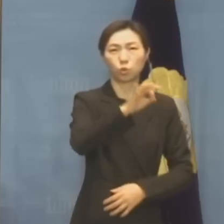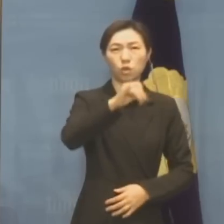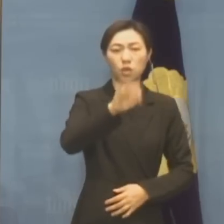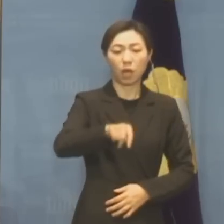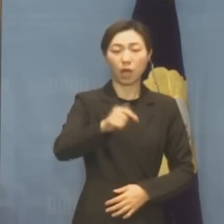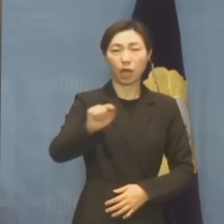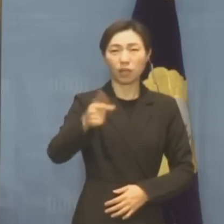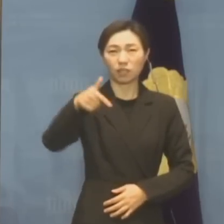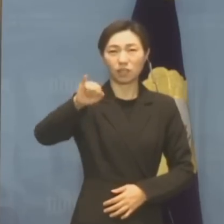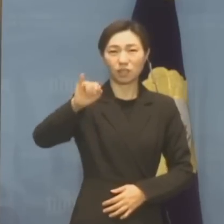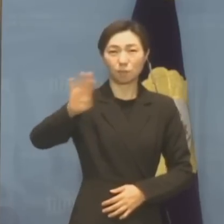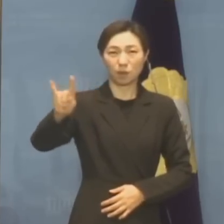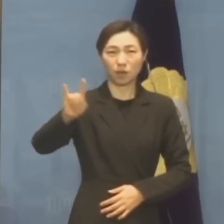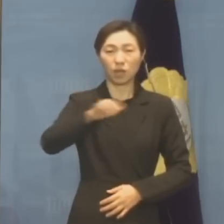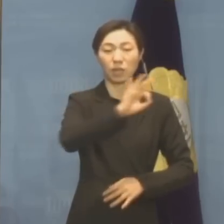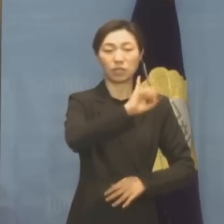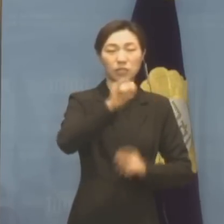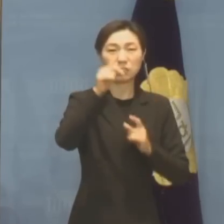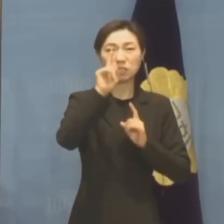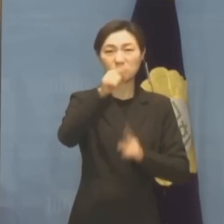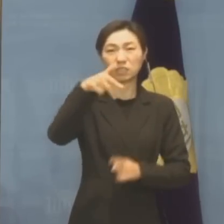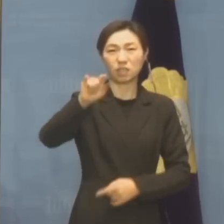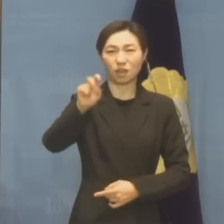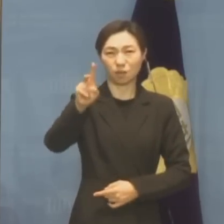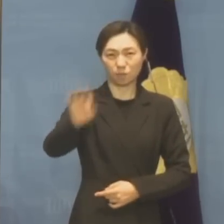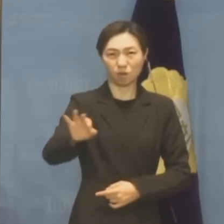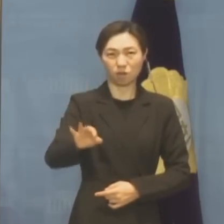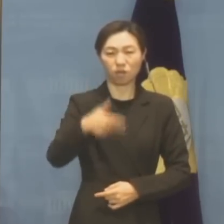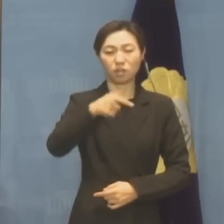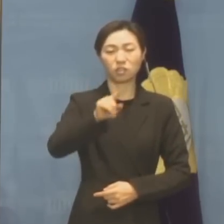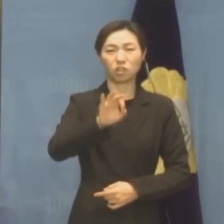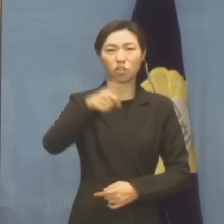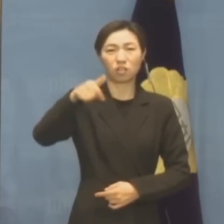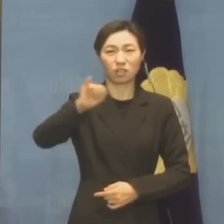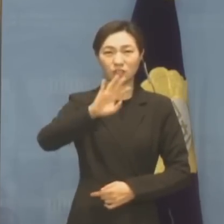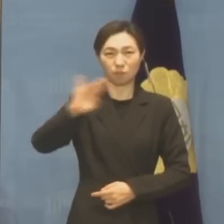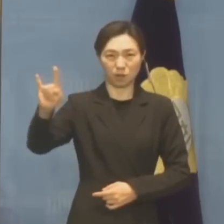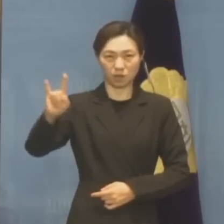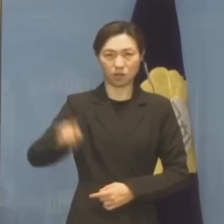윤우덕, 이재명, 정성호 의원 일동입니다.